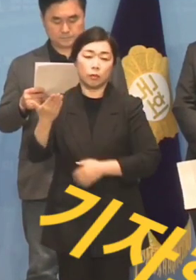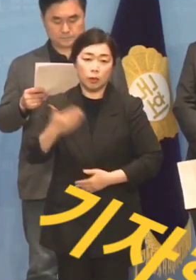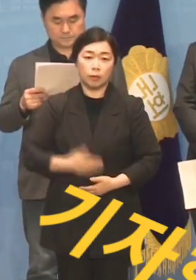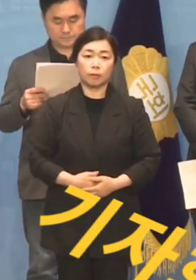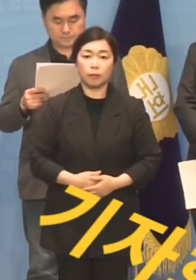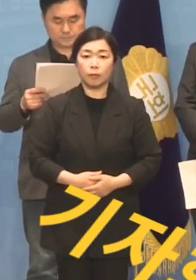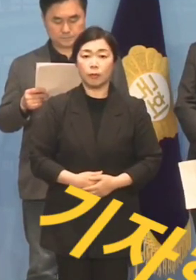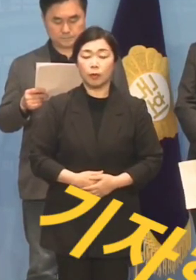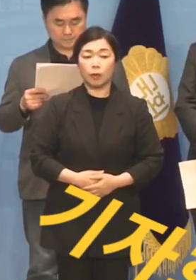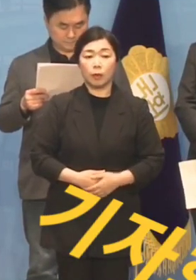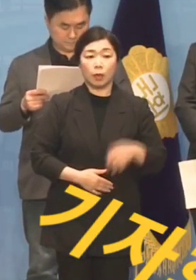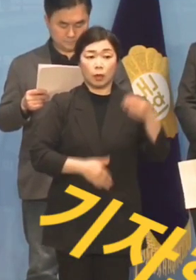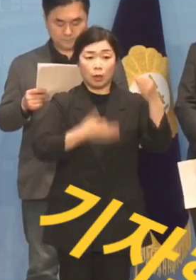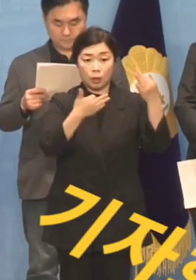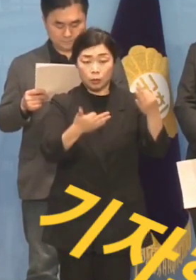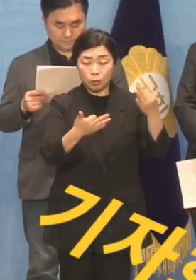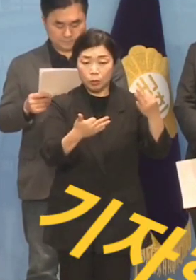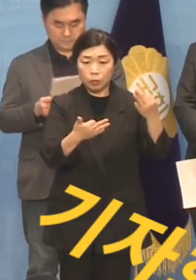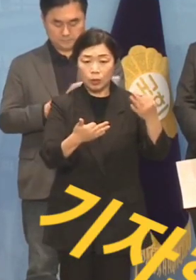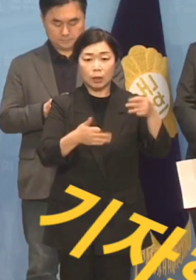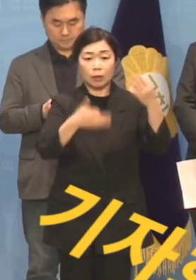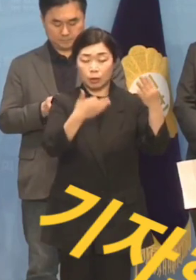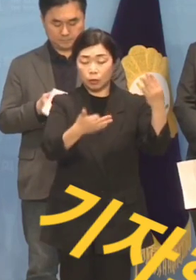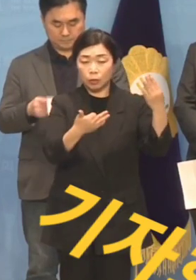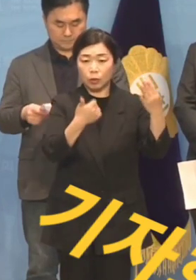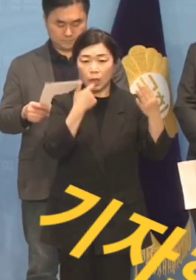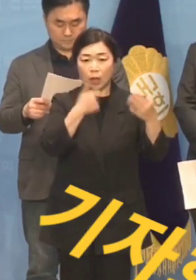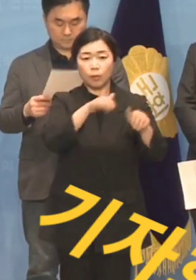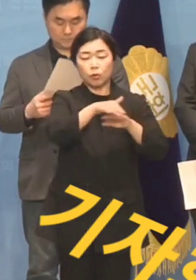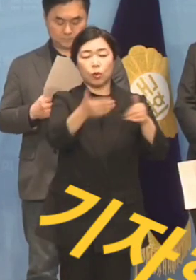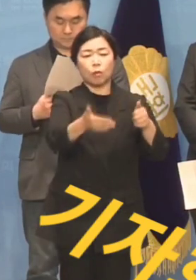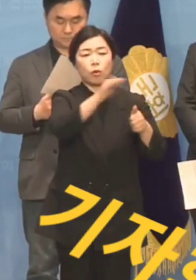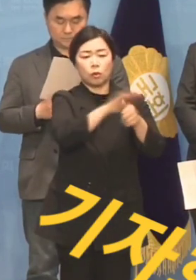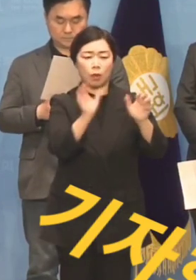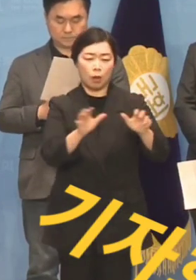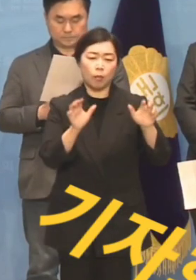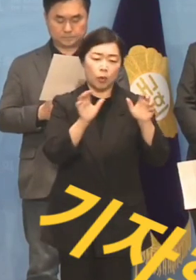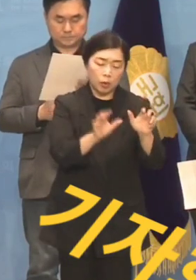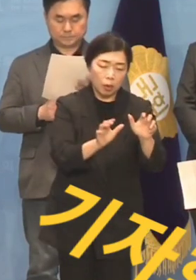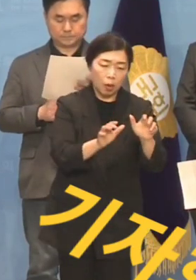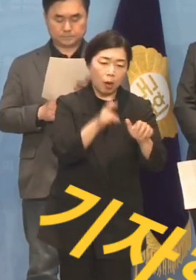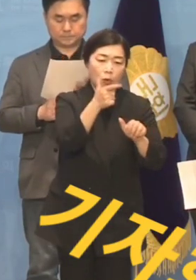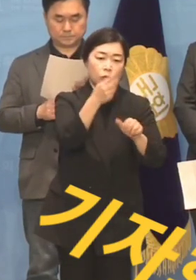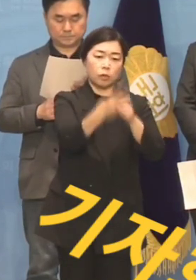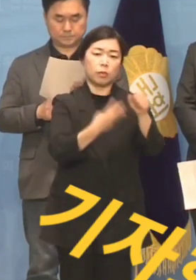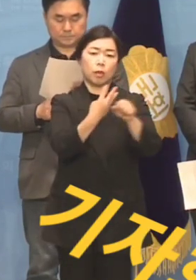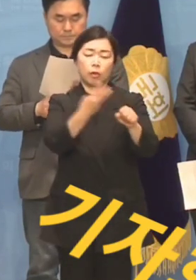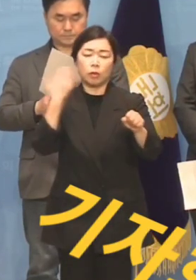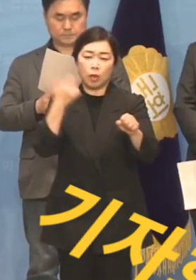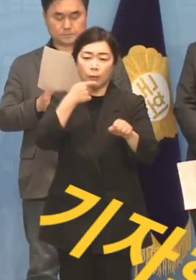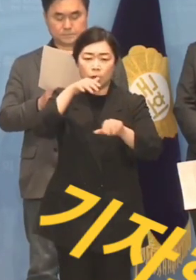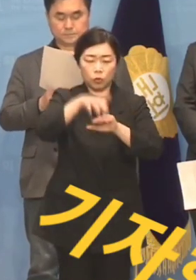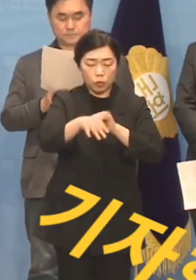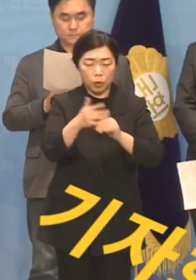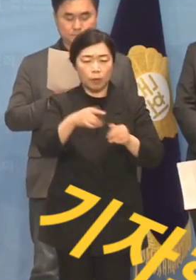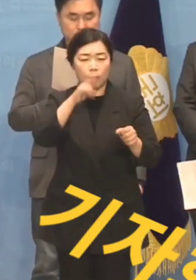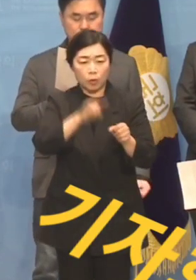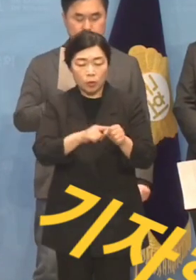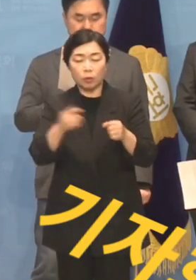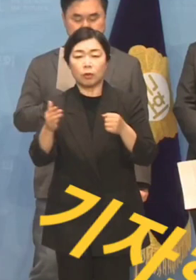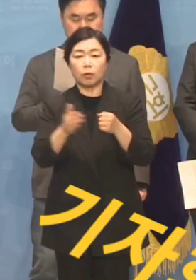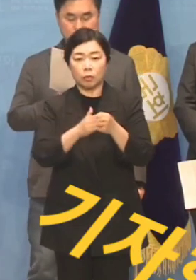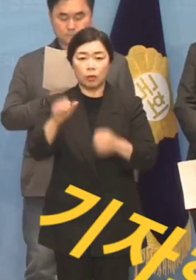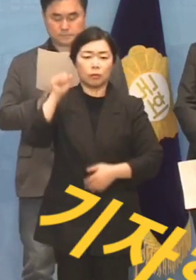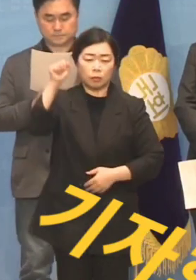국립 4.19 민주묘지에 함께 모여서 63년 전 무너져가던 민주주의를 일으켜 세운